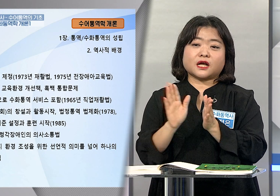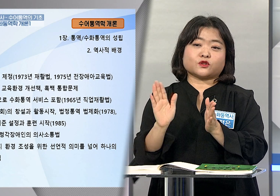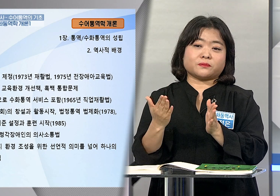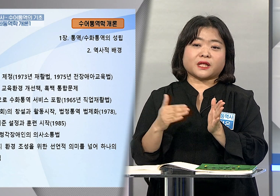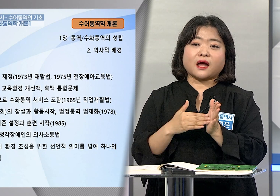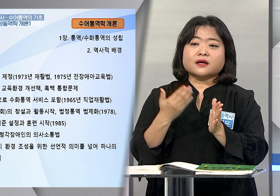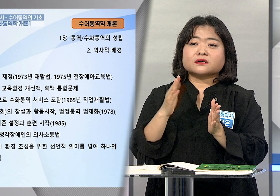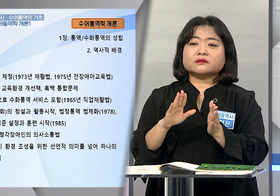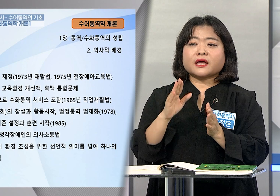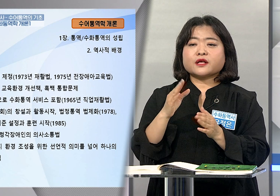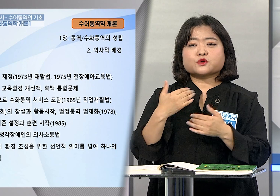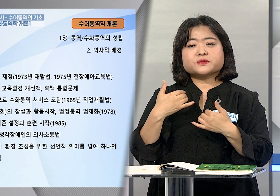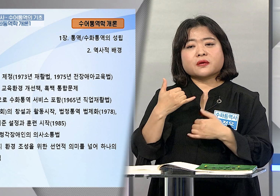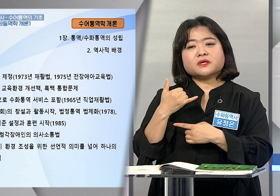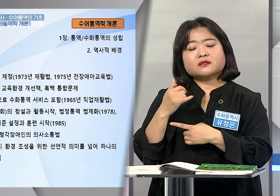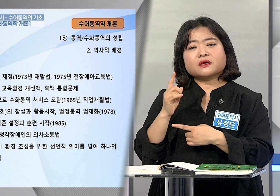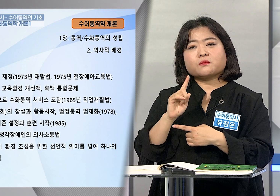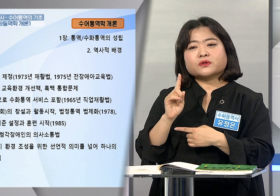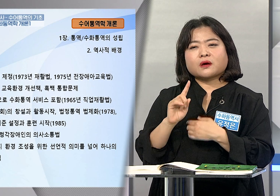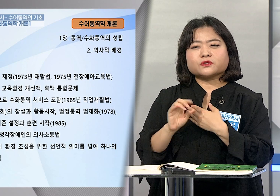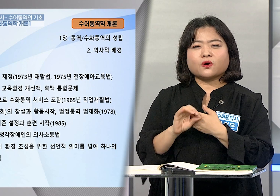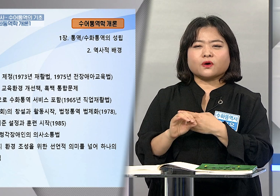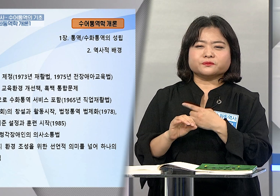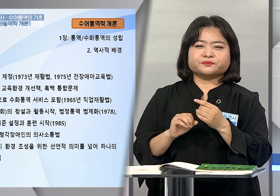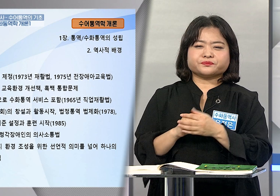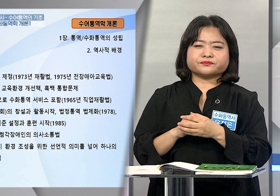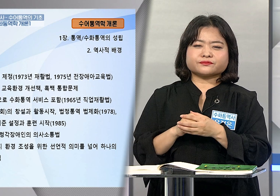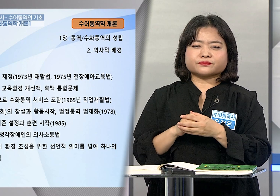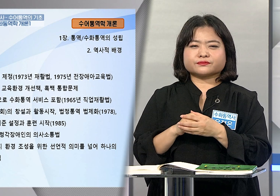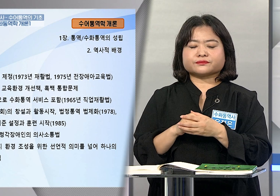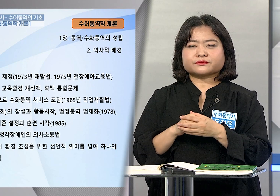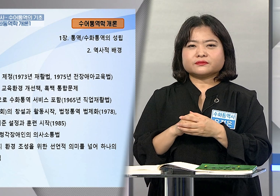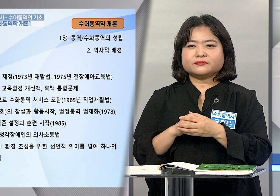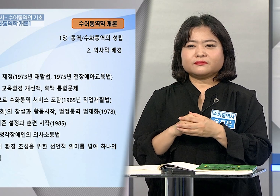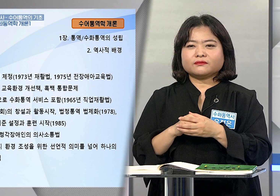훈련을 시작하게 됩니다. 그런데 좀 재미있는 게 뭐냐면요.